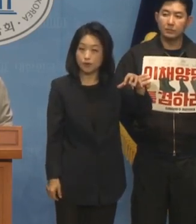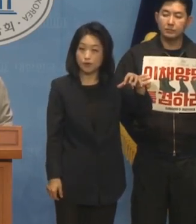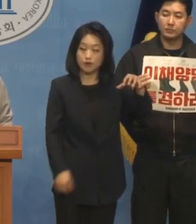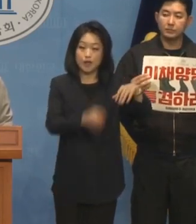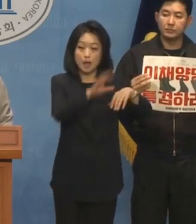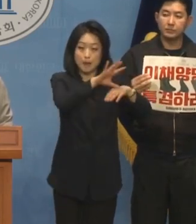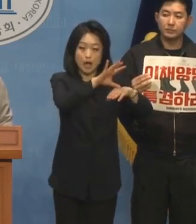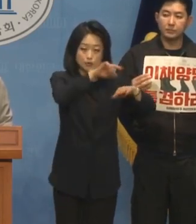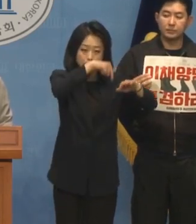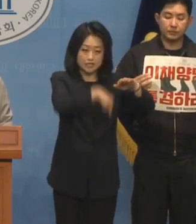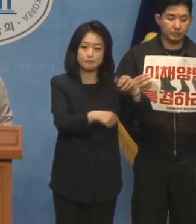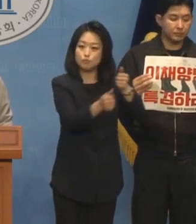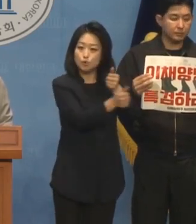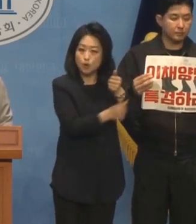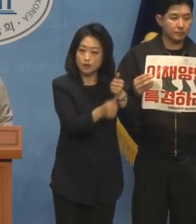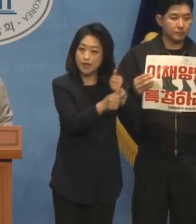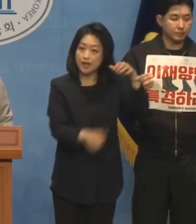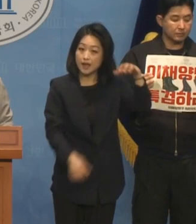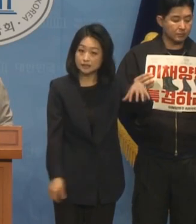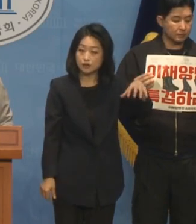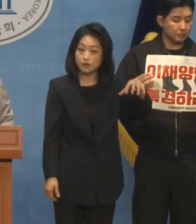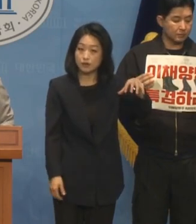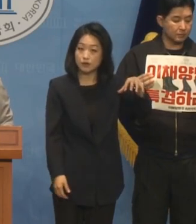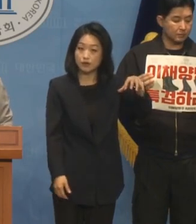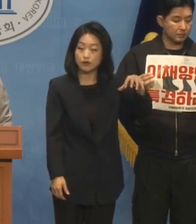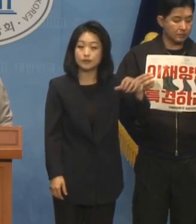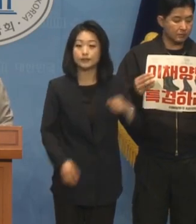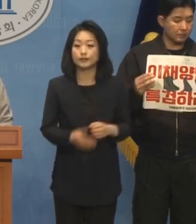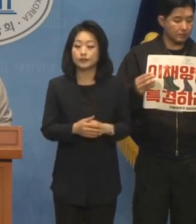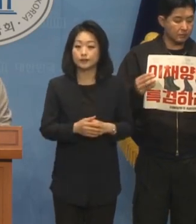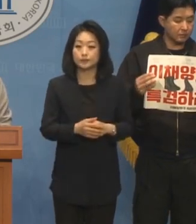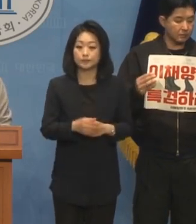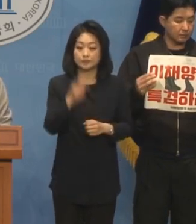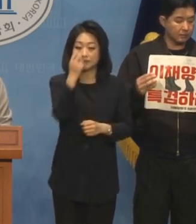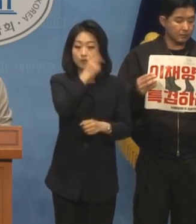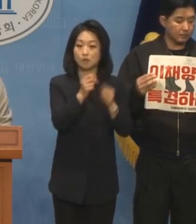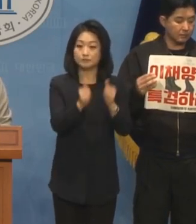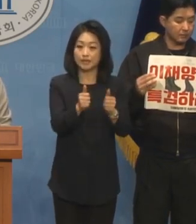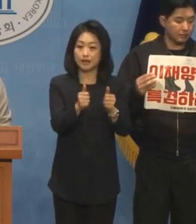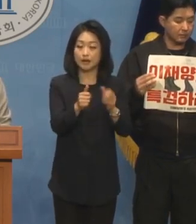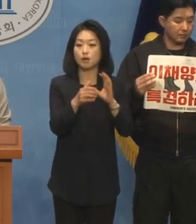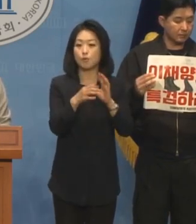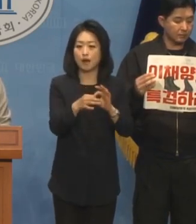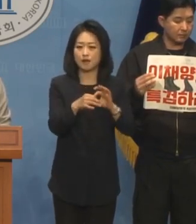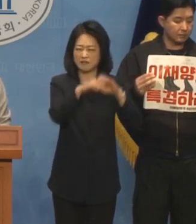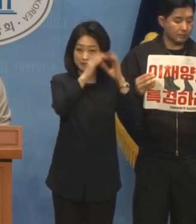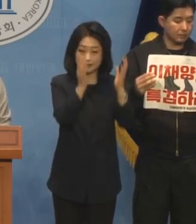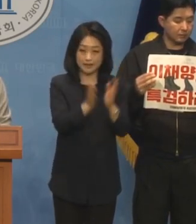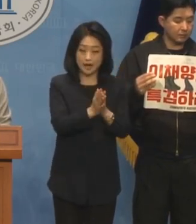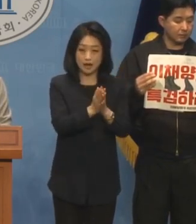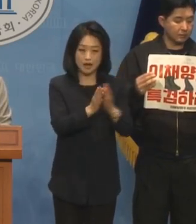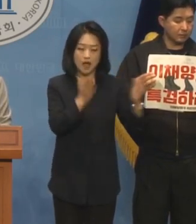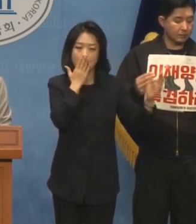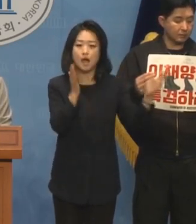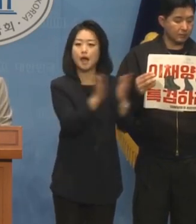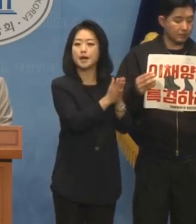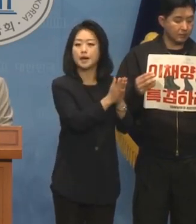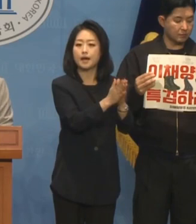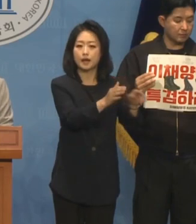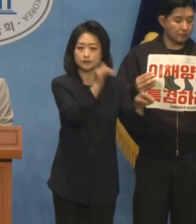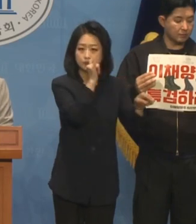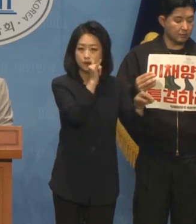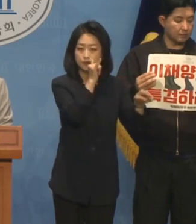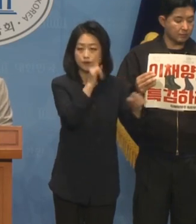심의위원회 정말 대한민국 사법체계 대한민국의 일반의 상식까지 무너뜨리고 있습니다